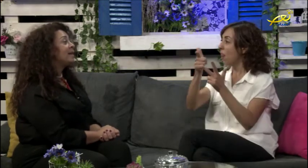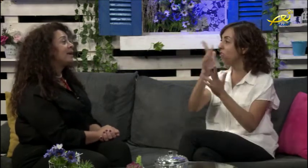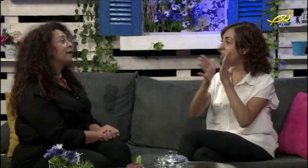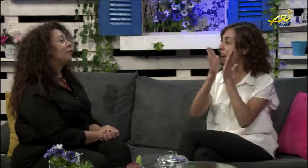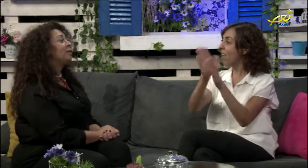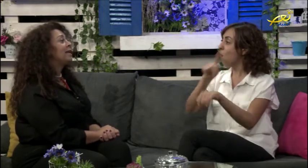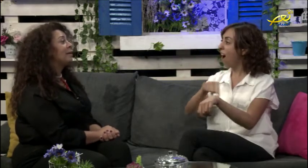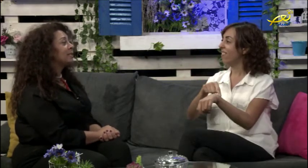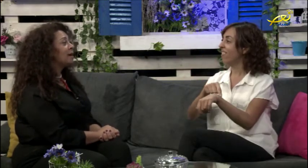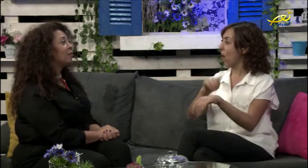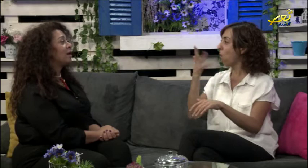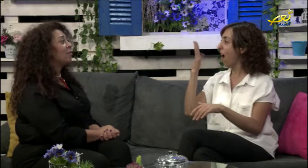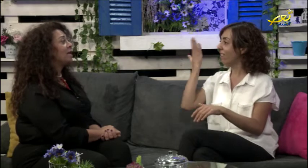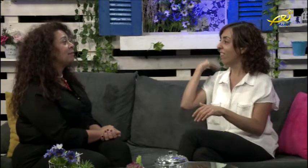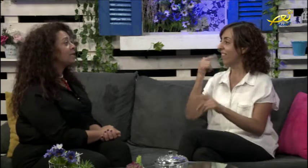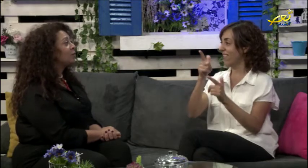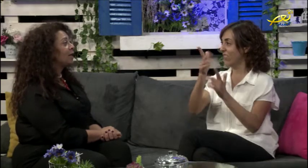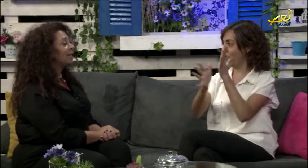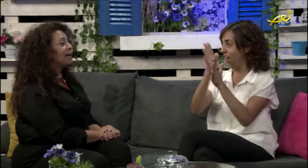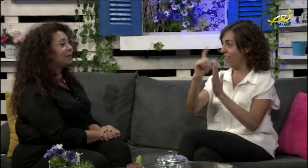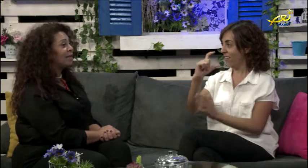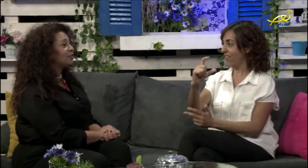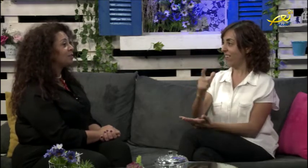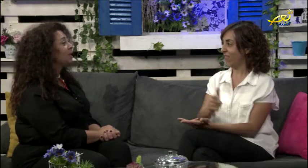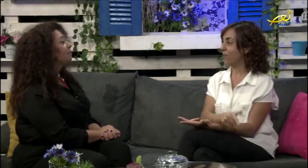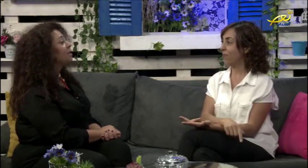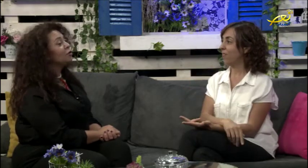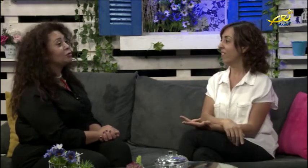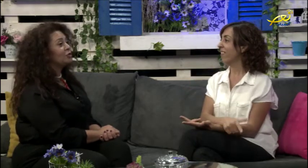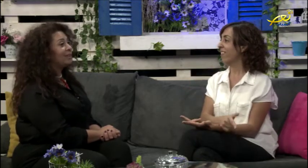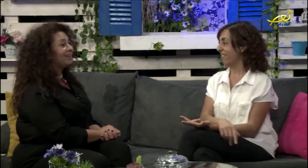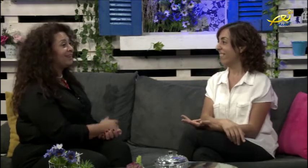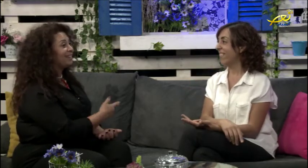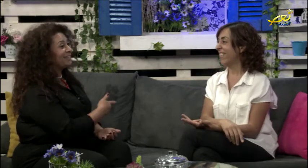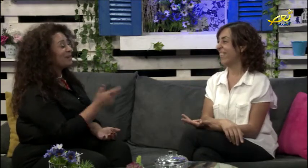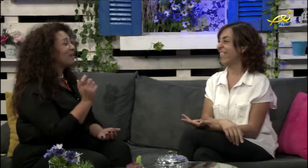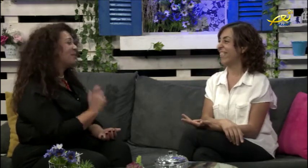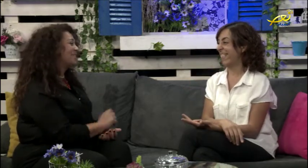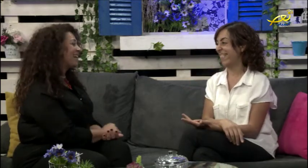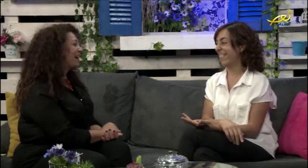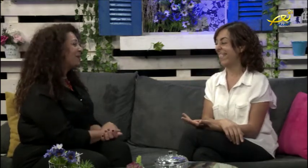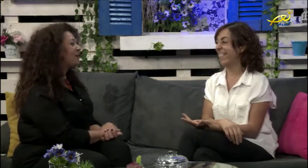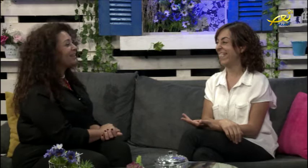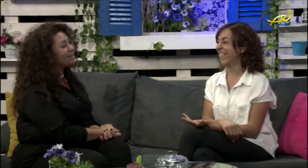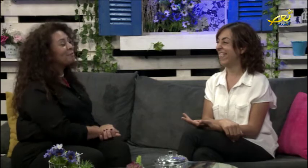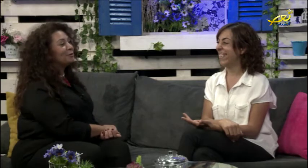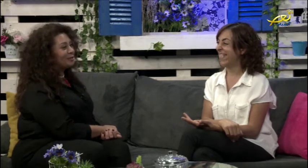بتمنى إنه يلي عم بيصور أو يلي عم بيصور حدا عم بترجم ما يقطش الكاميرا ويزيحها عنه، لأن إحنا ما بنعود